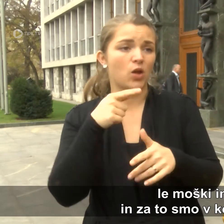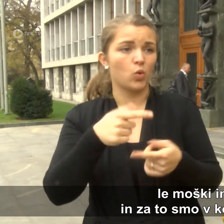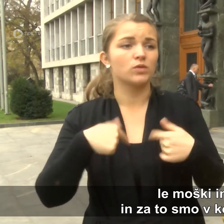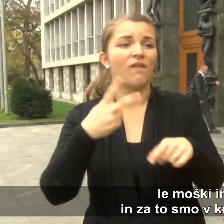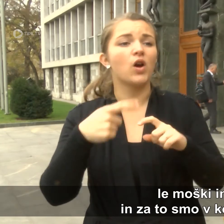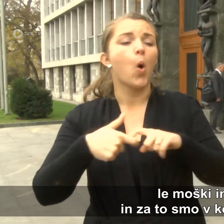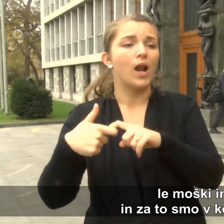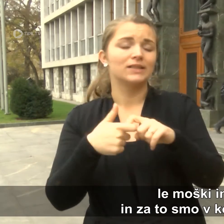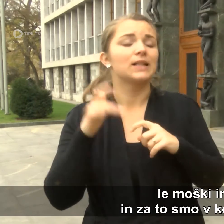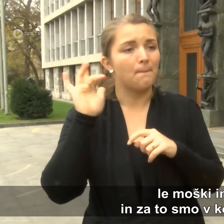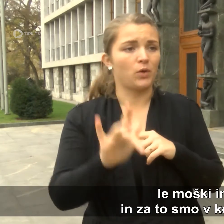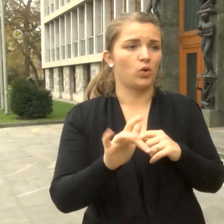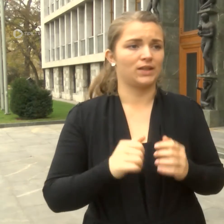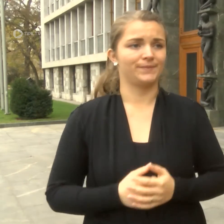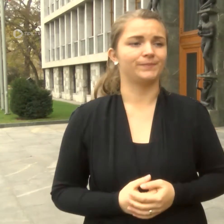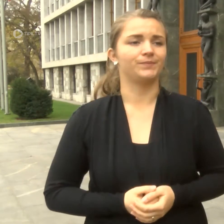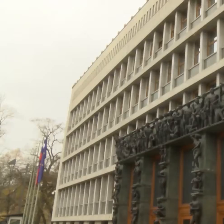v koaliciji proti.